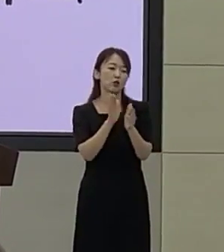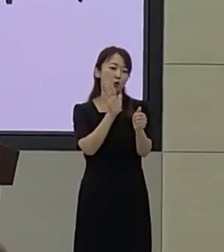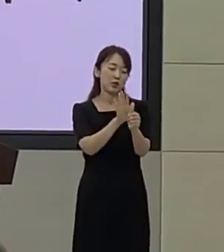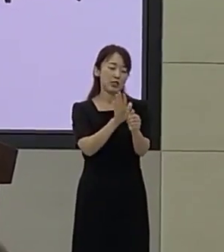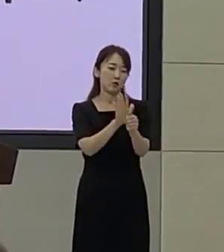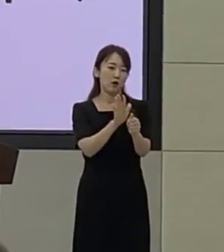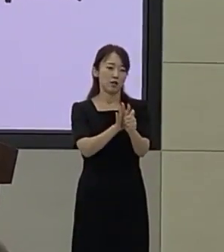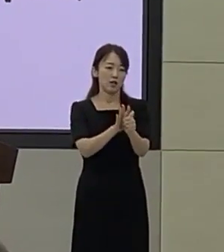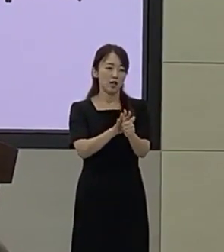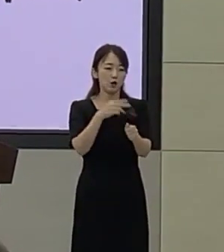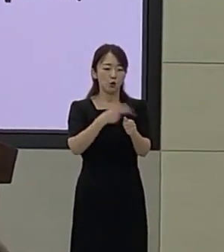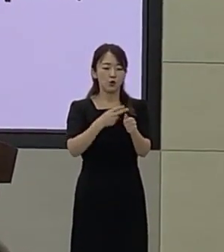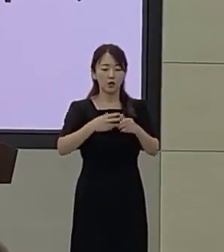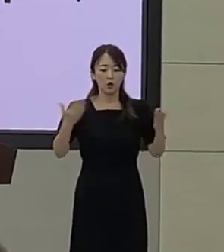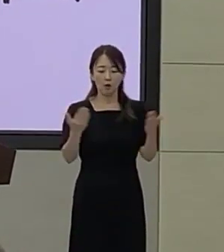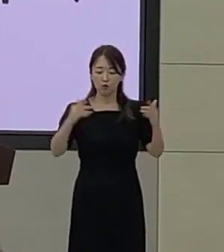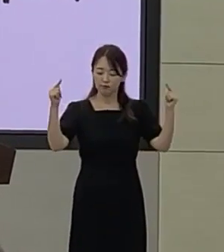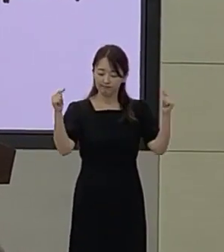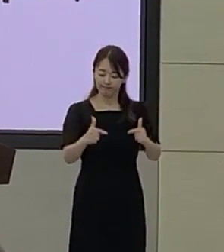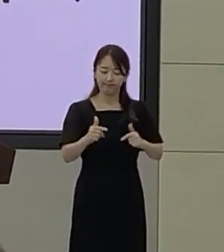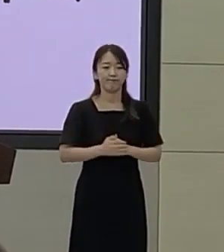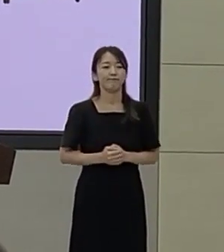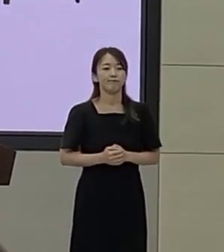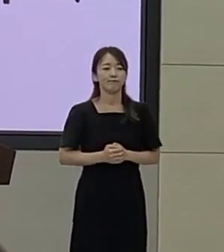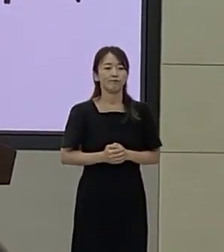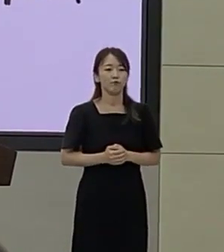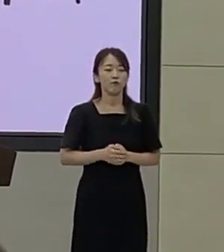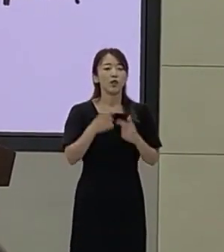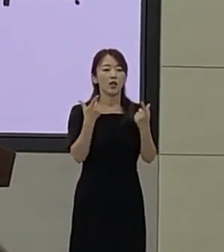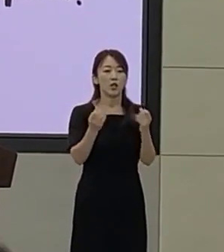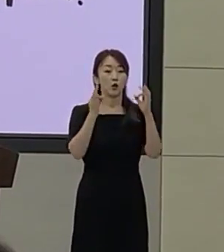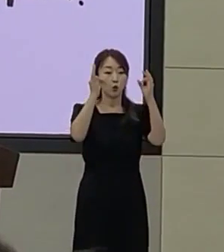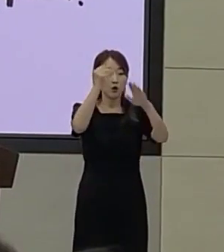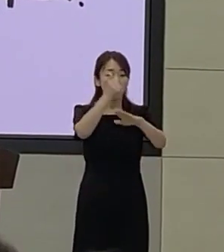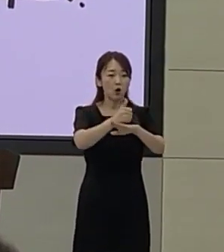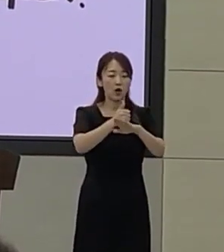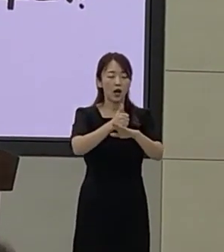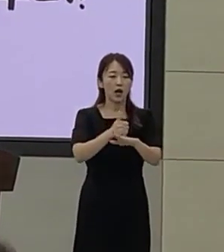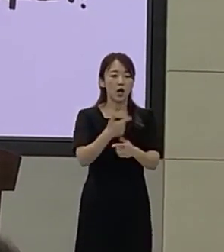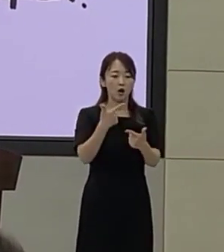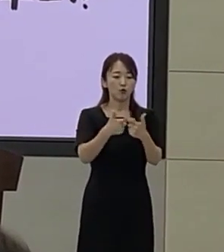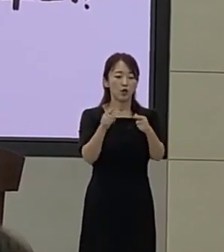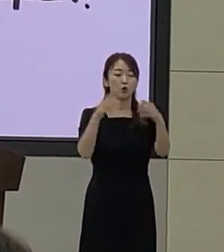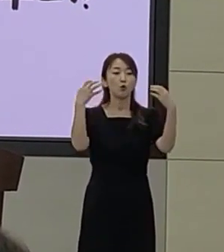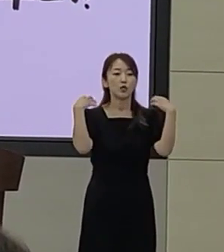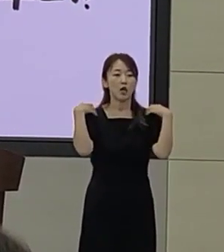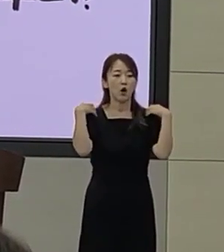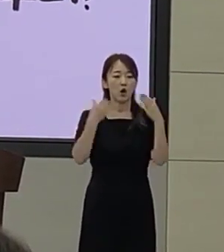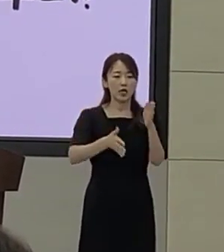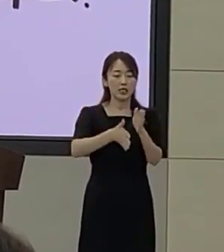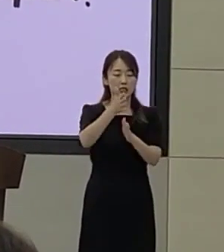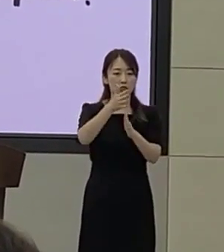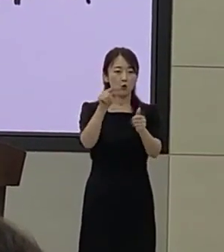교직원들의 업무를 대폭 경감시켰습니다. 이러한 노력의 결과 부산교육청은